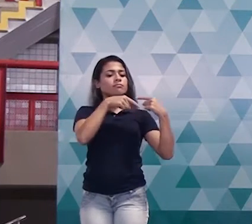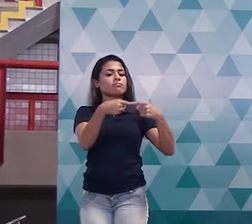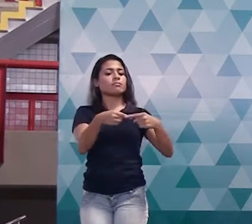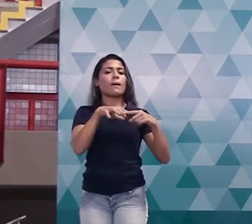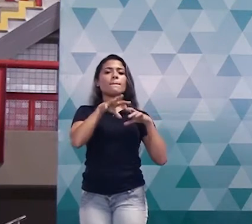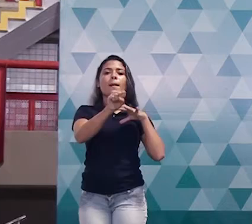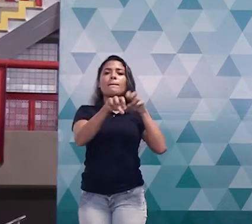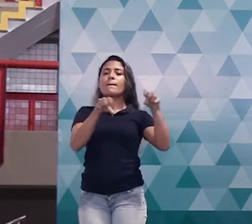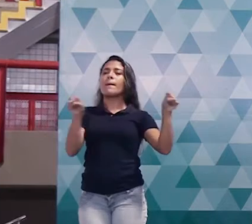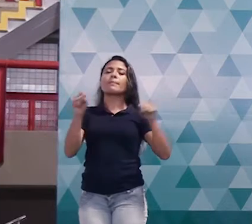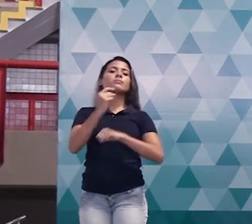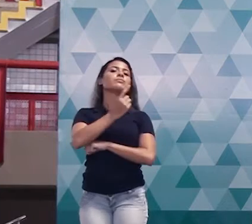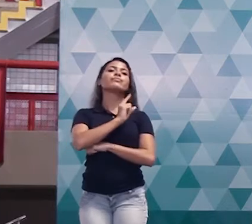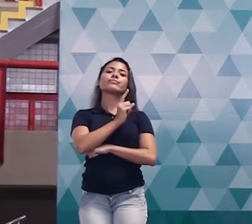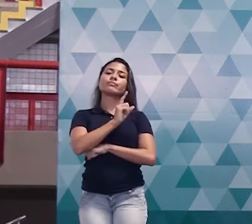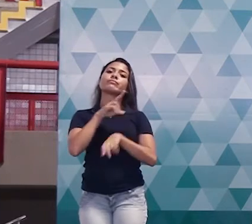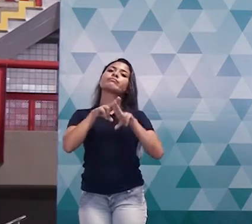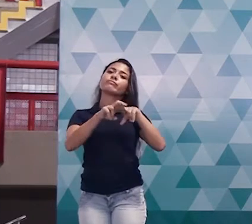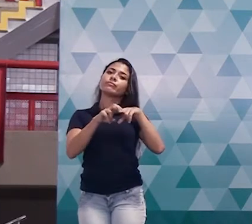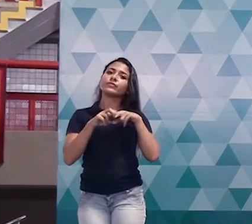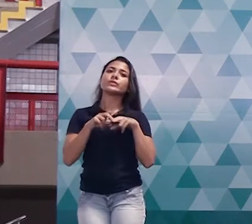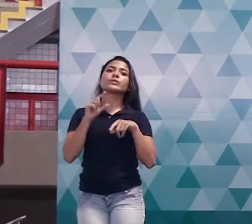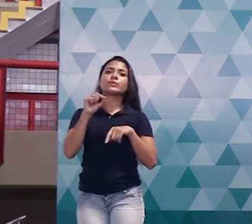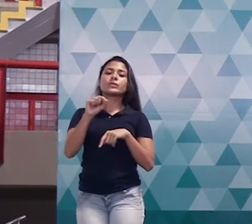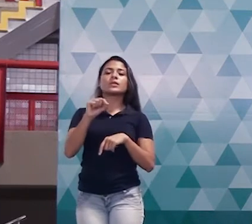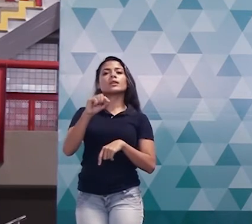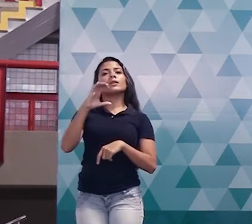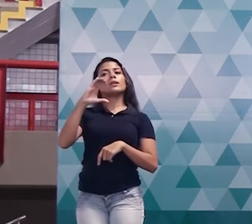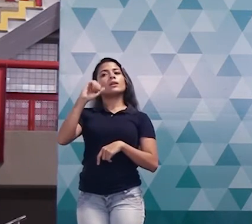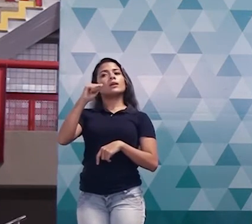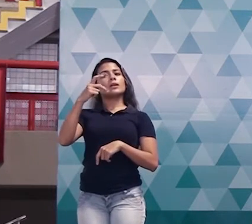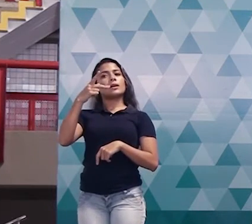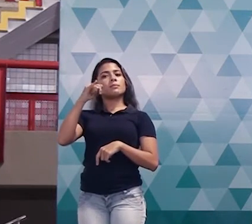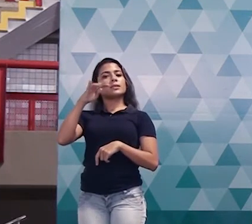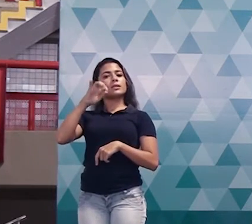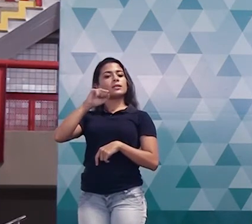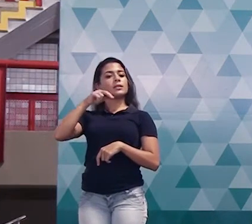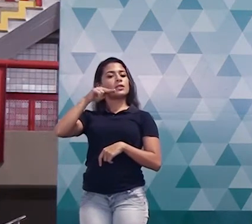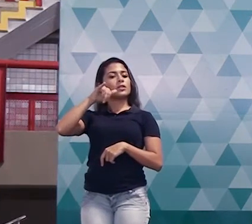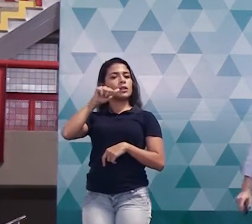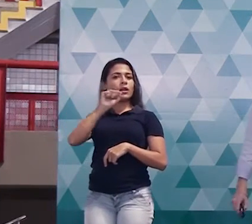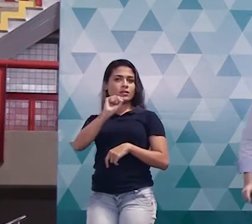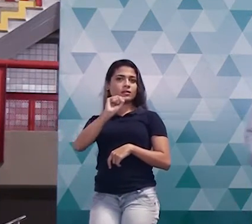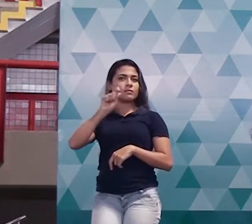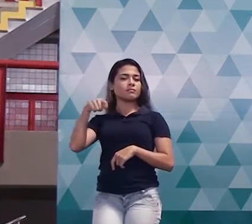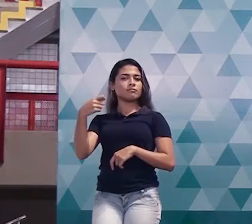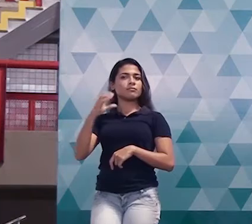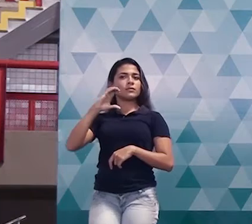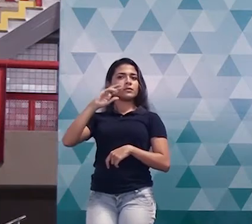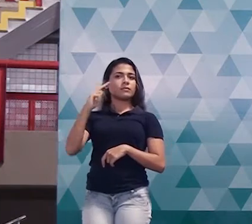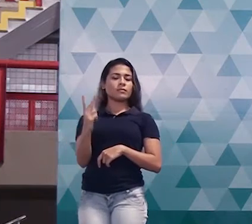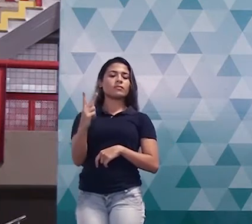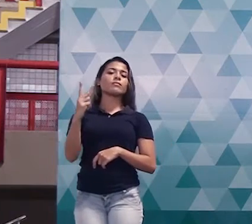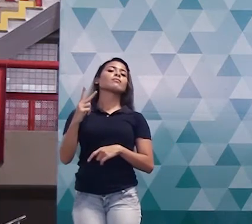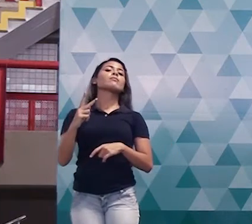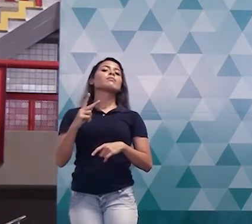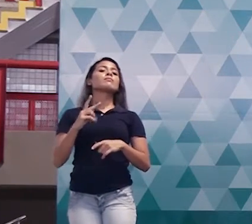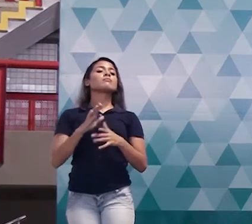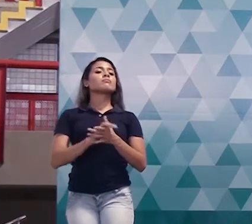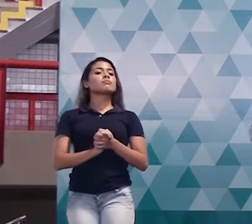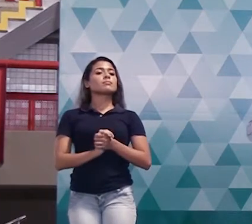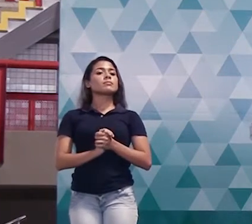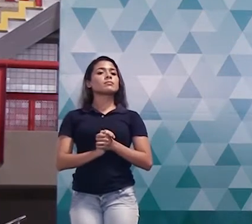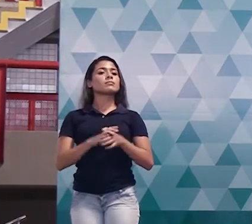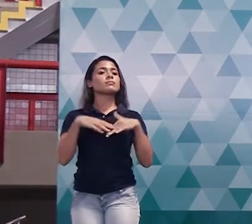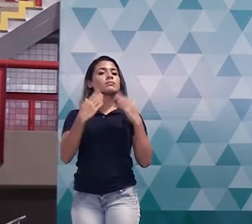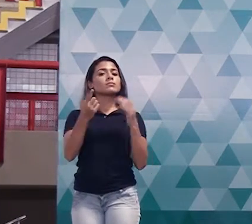colonização. Então, a capitania foi pegue de volta para a coroa portuguesa. Pois bem, então o que você vai perceber é